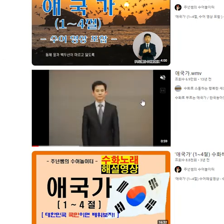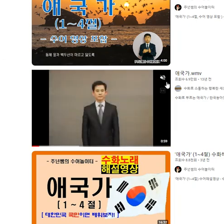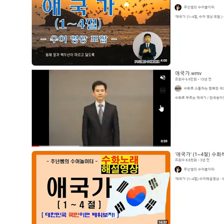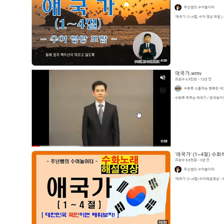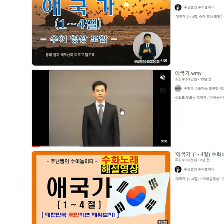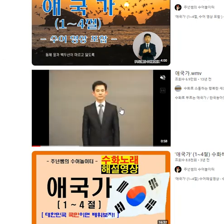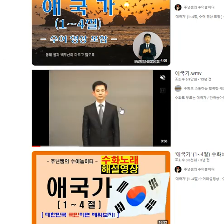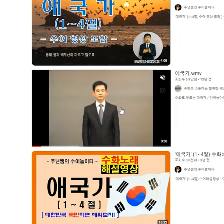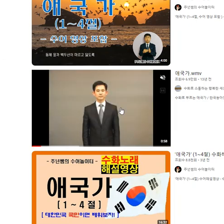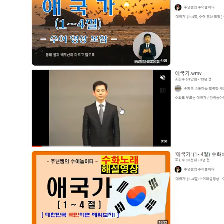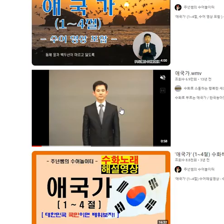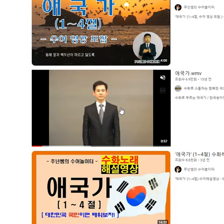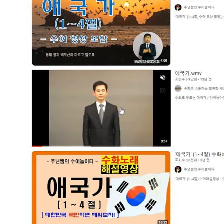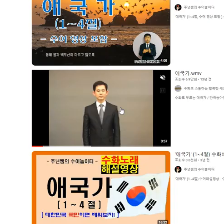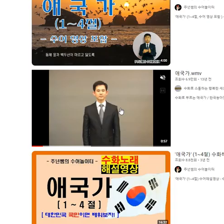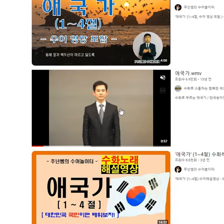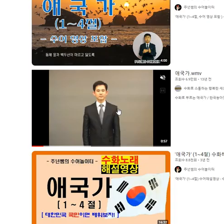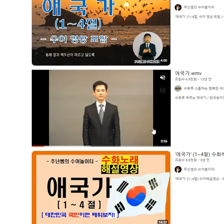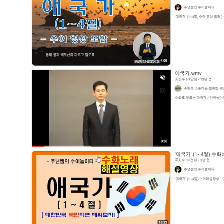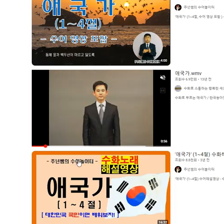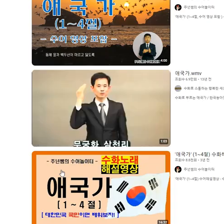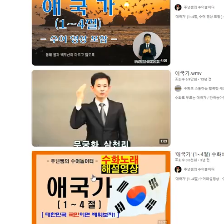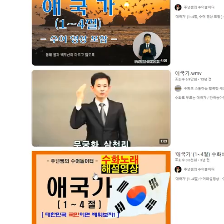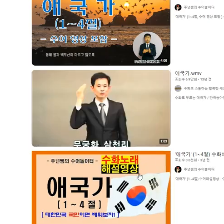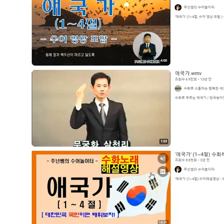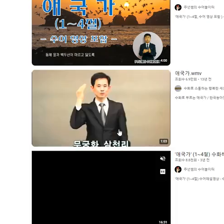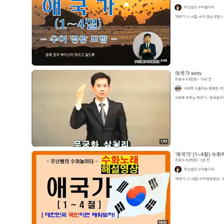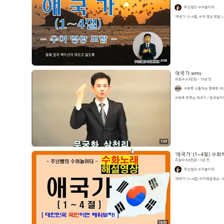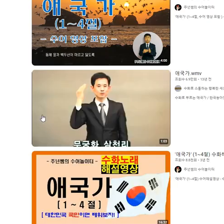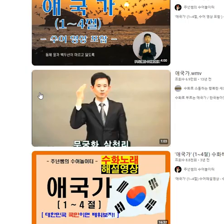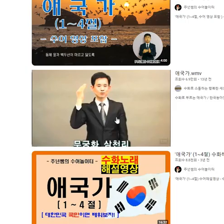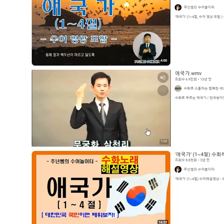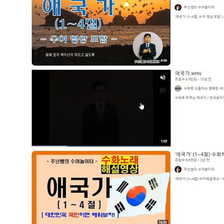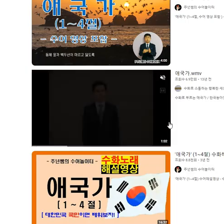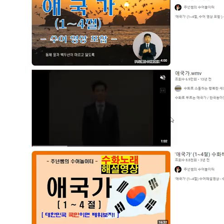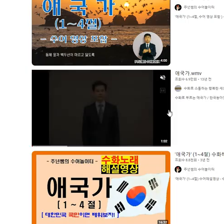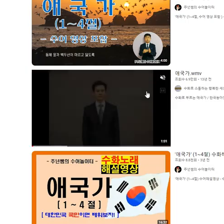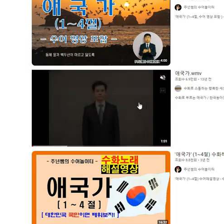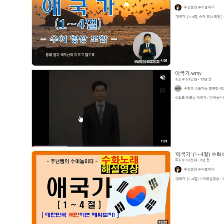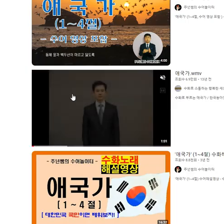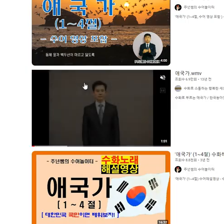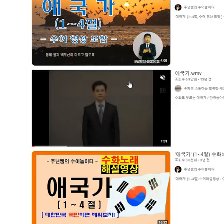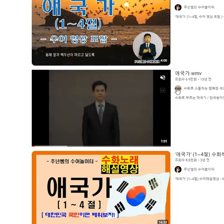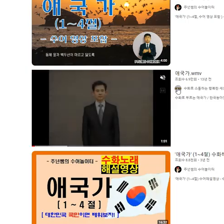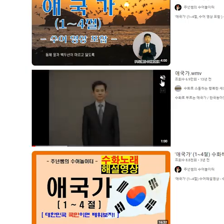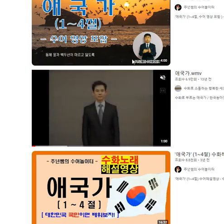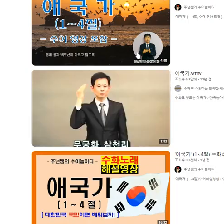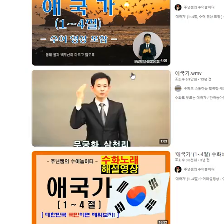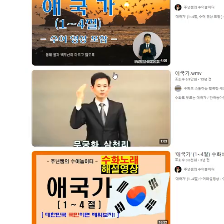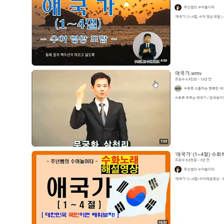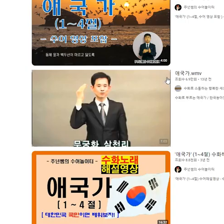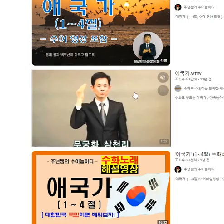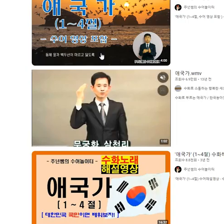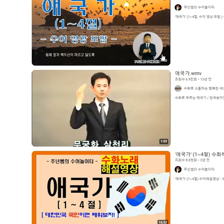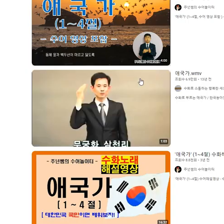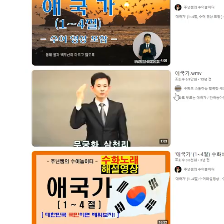이게 2008년에 공식적으로 정해져서 대체로 뭐 유튜브에 뭐 이제 통역사나 또는